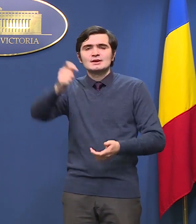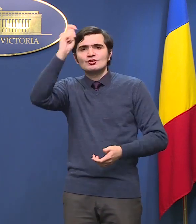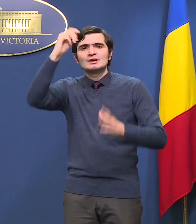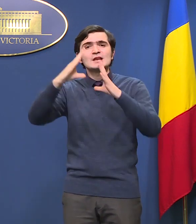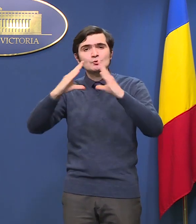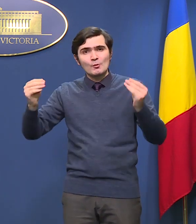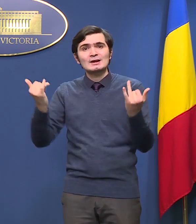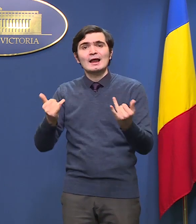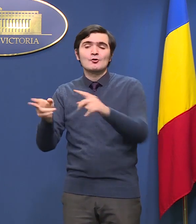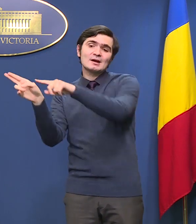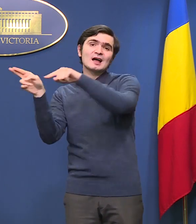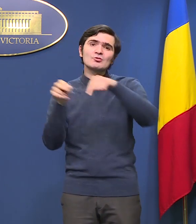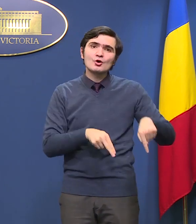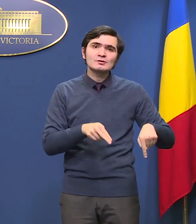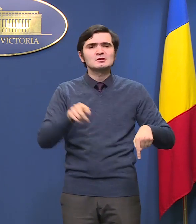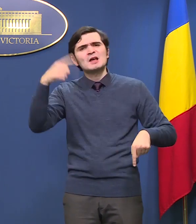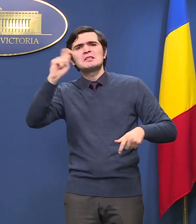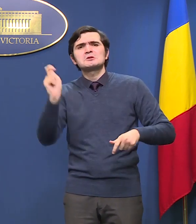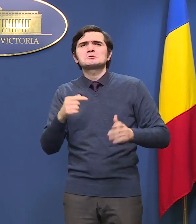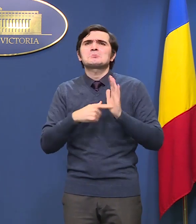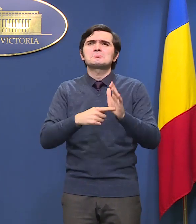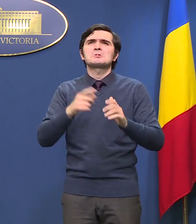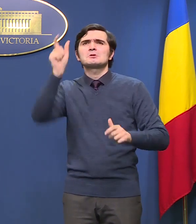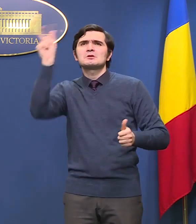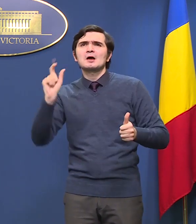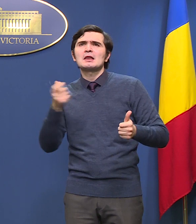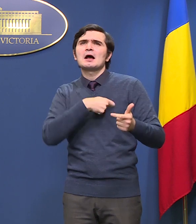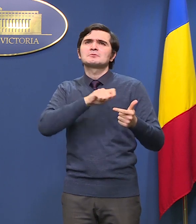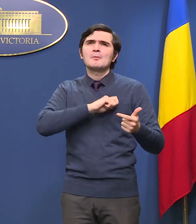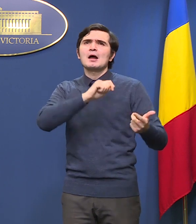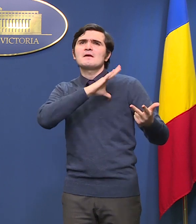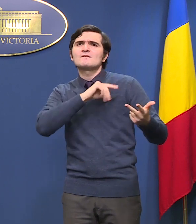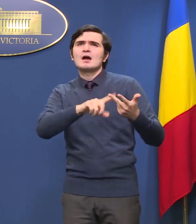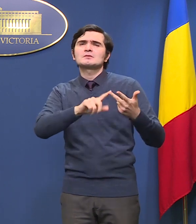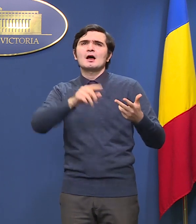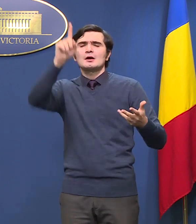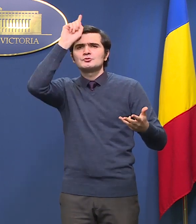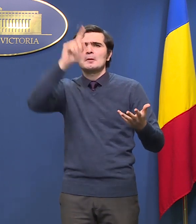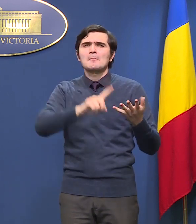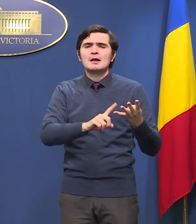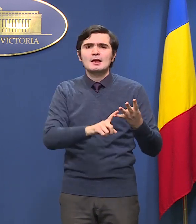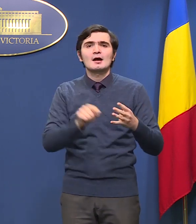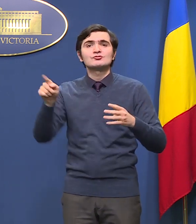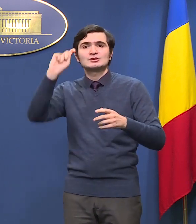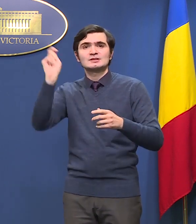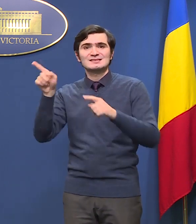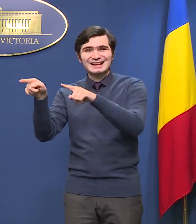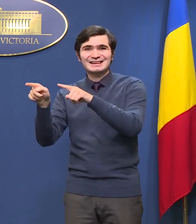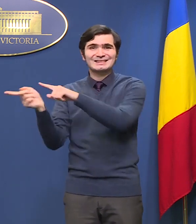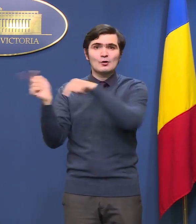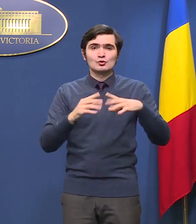țări, cum sunt Italia, Spania, Franța, Germania, țări în care numărul